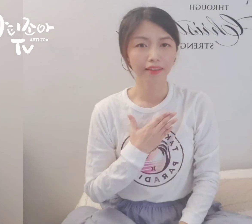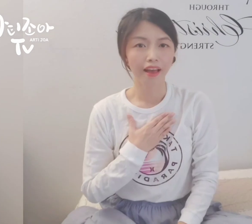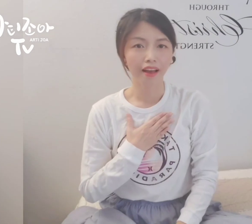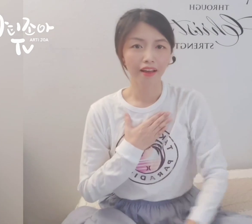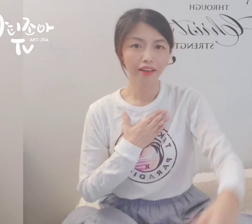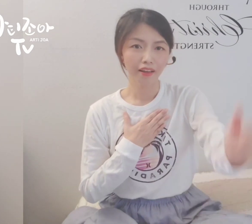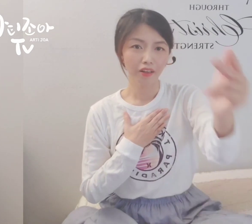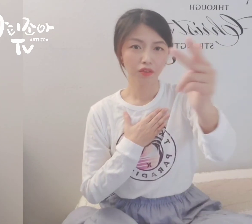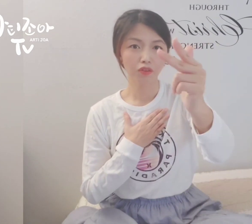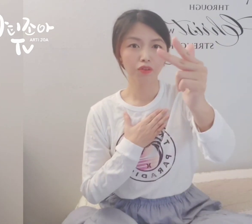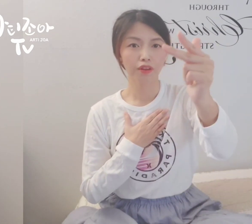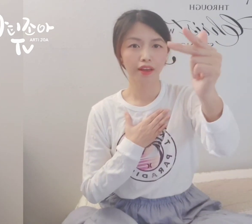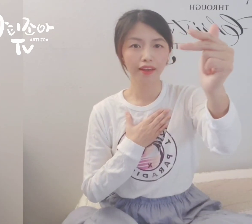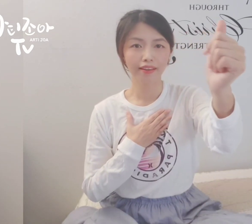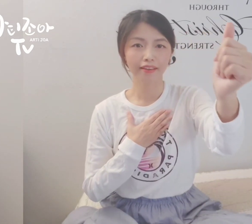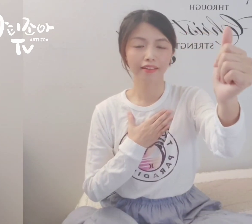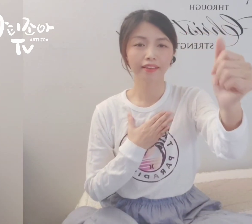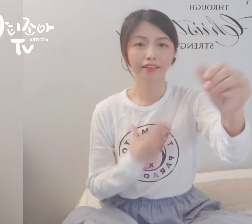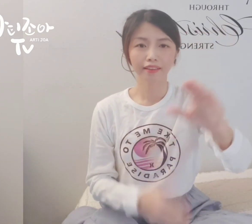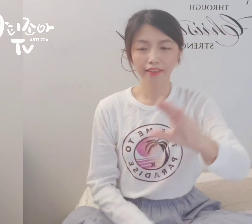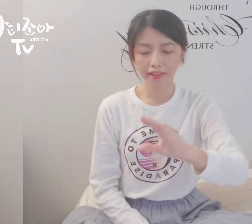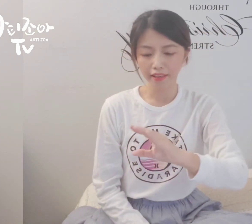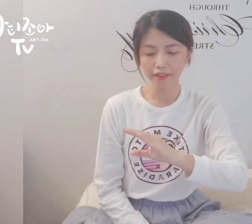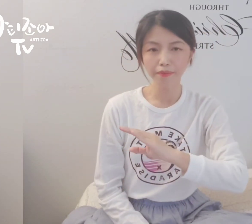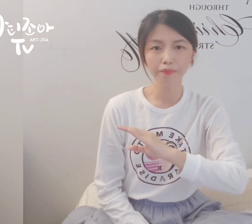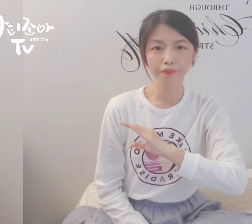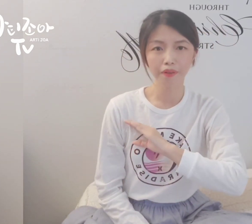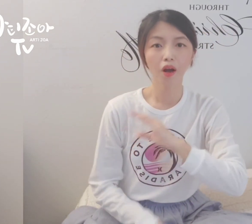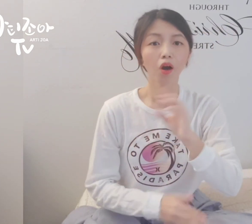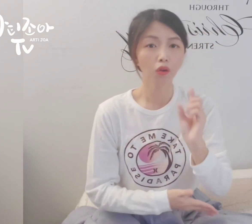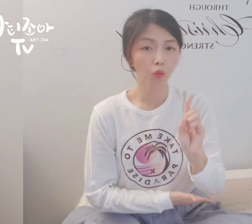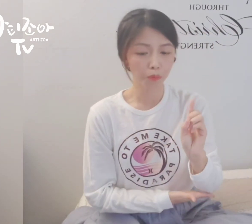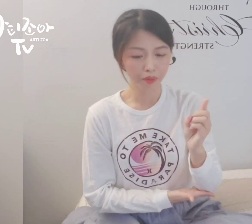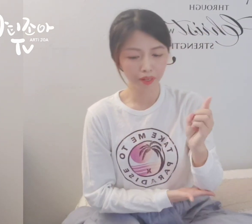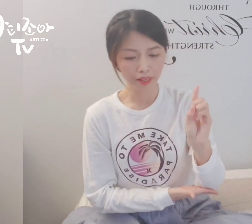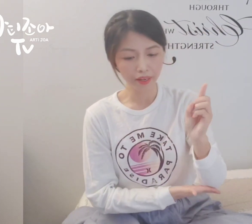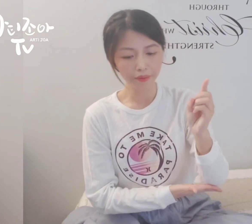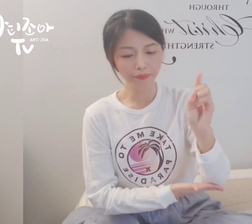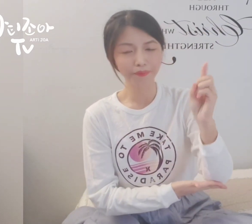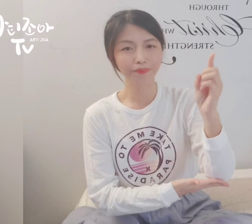나 주의 이름 높이리.